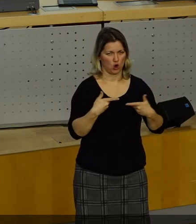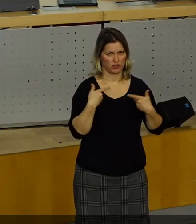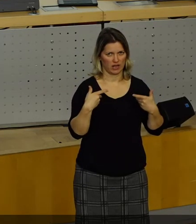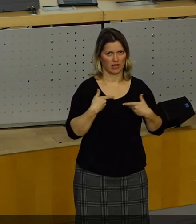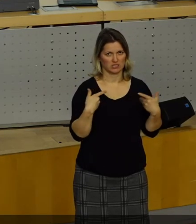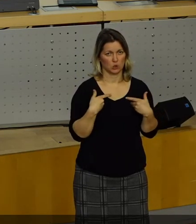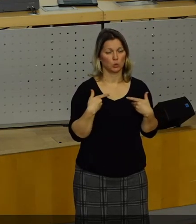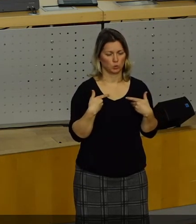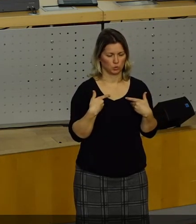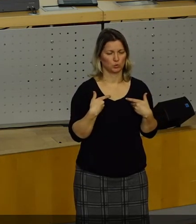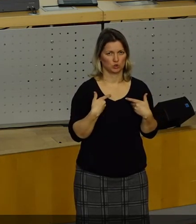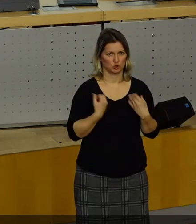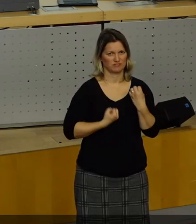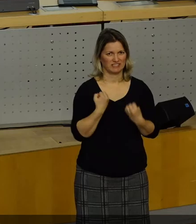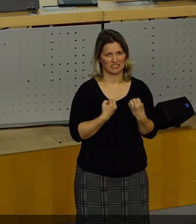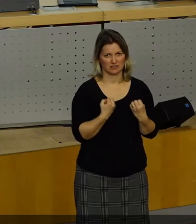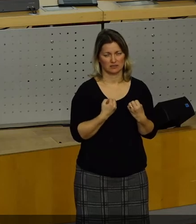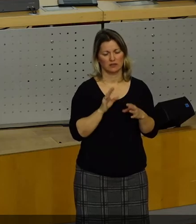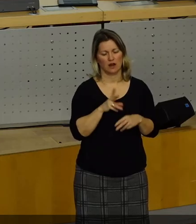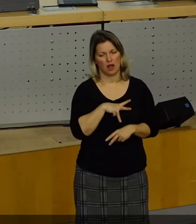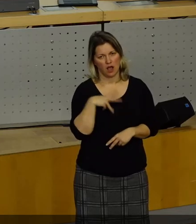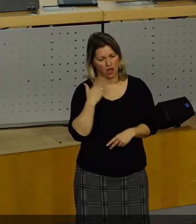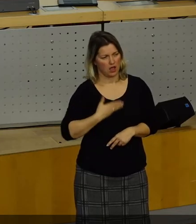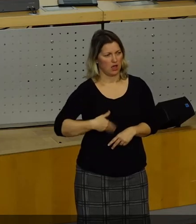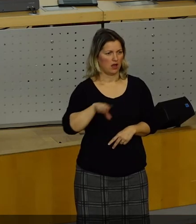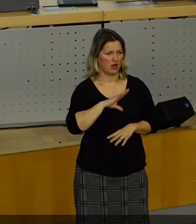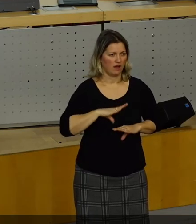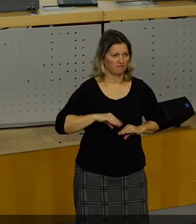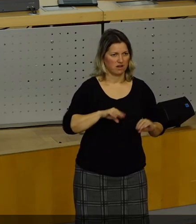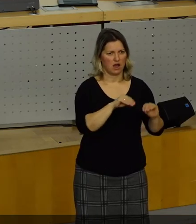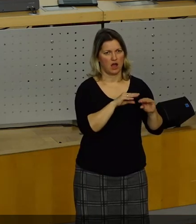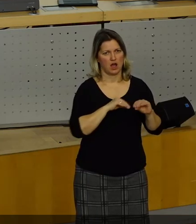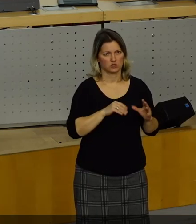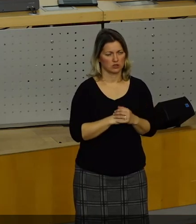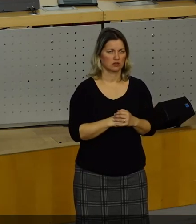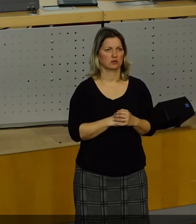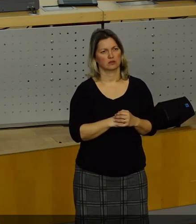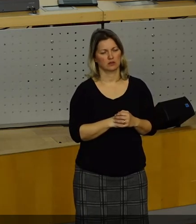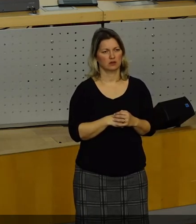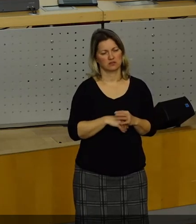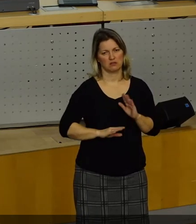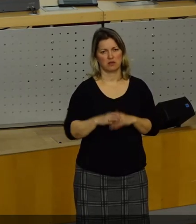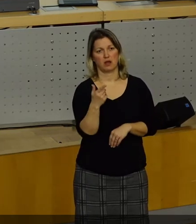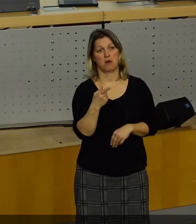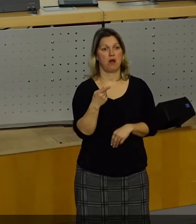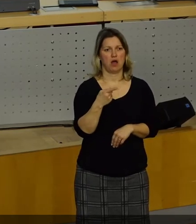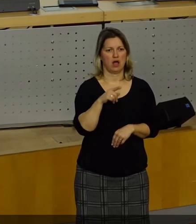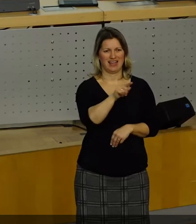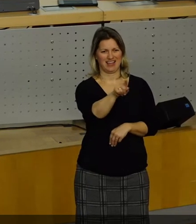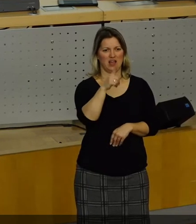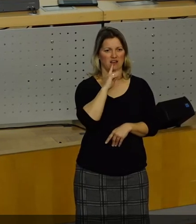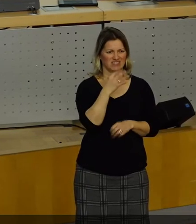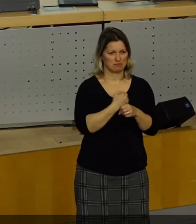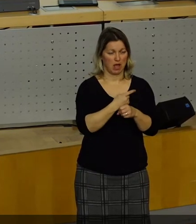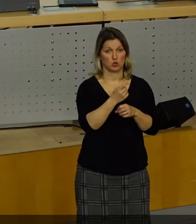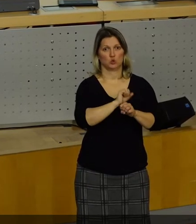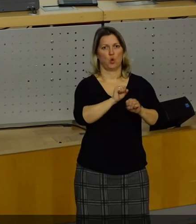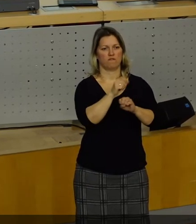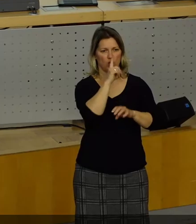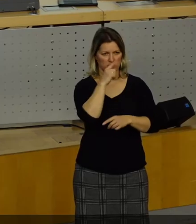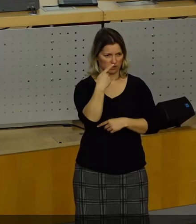habe es gerade gesagt, ewige Gequatsche von einer bestimmten Seite hier, dass jeder, der hier was tut, ein Immobilienhai ist, eben nicht